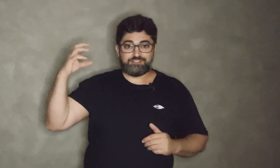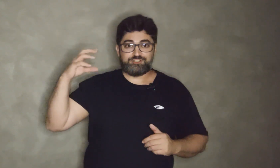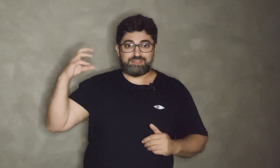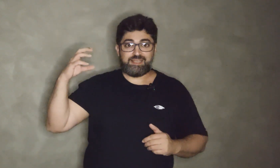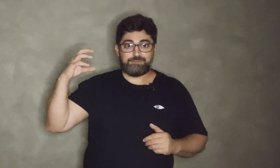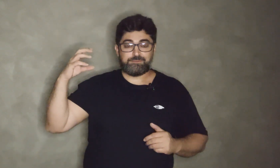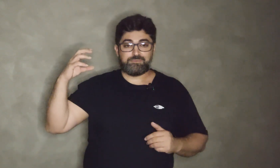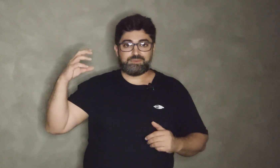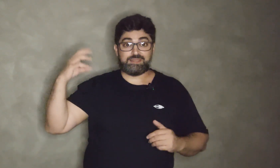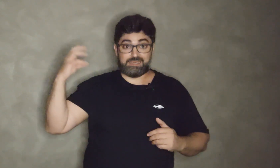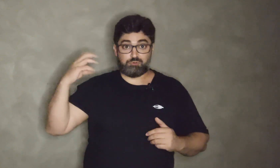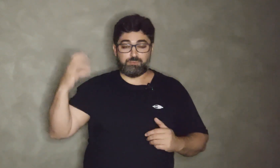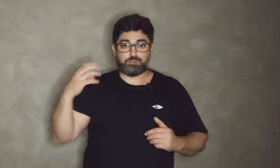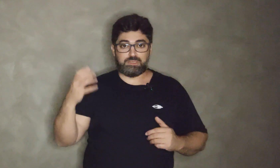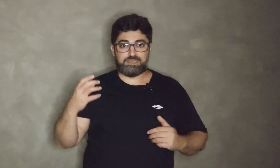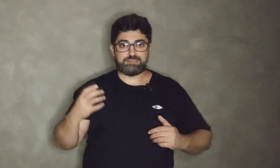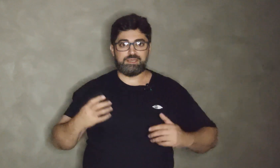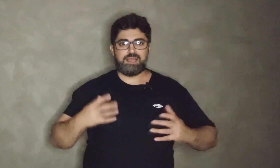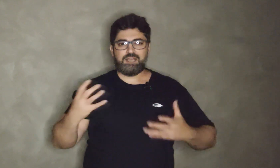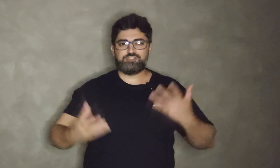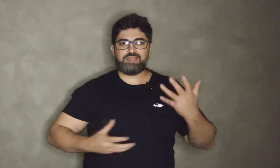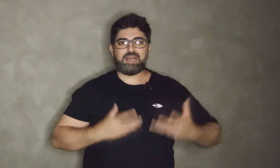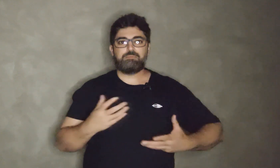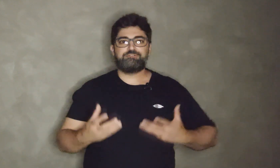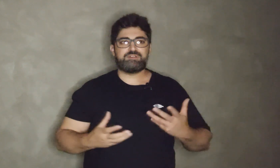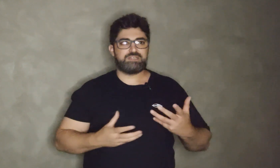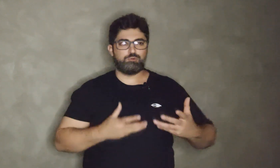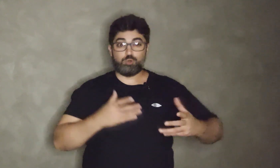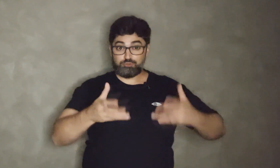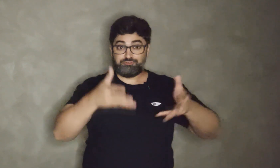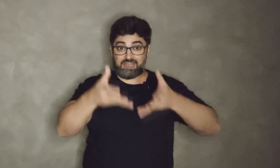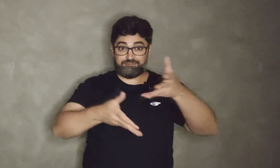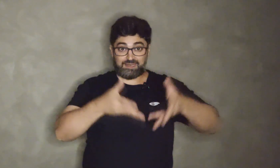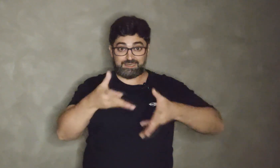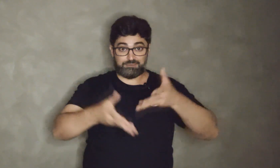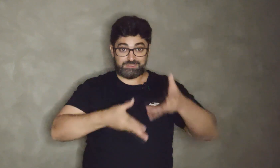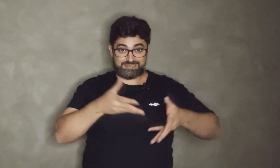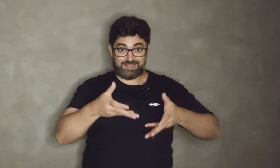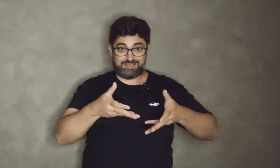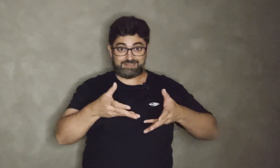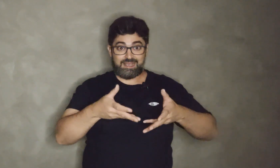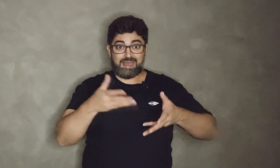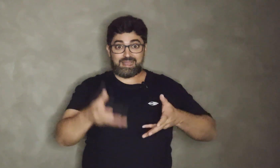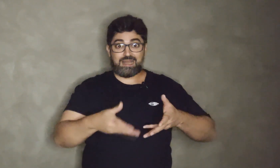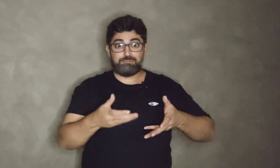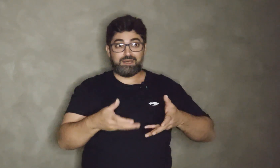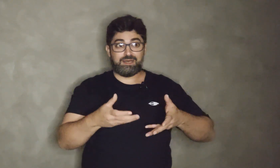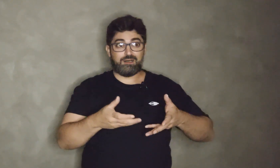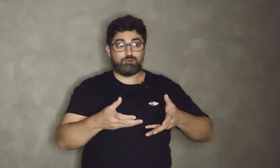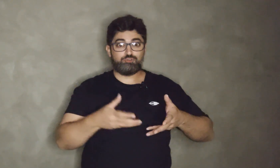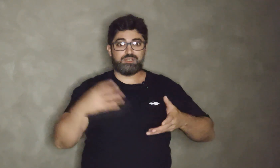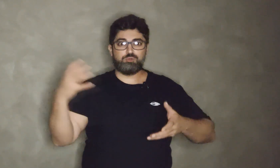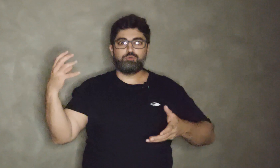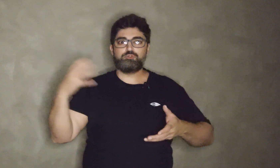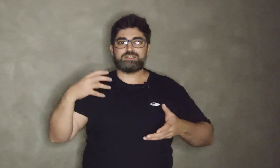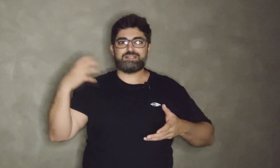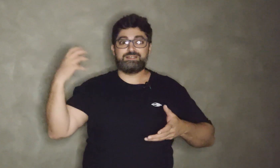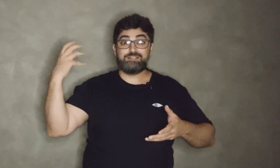gente tem, né, da língua portuguesa, a gente acaba fazendo, quando vai falar em língua de sinais, acaba usando muito